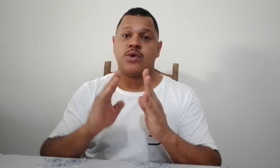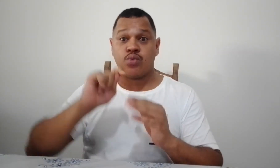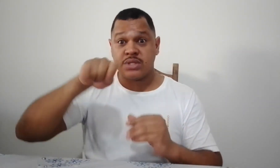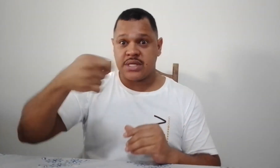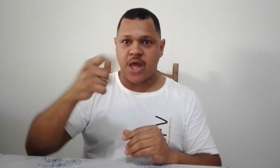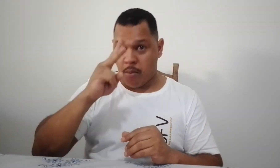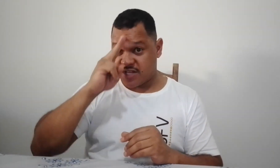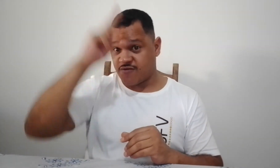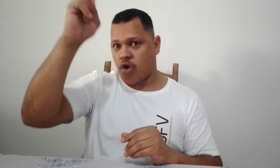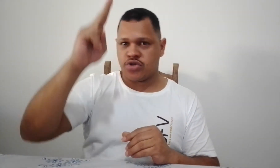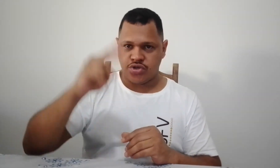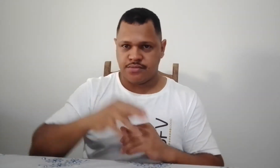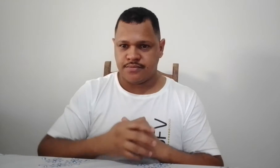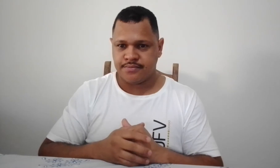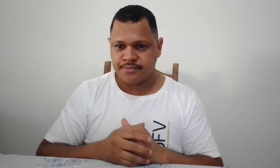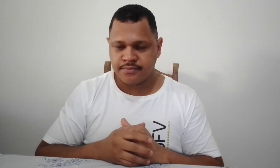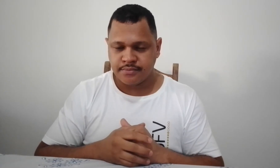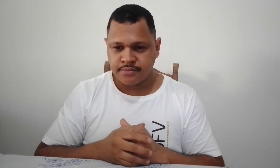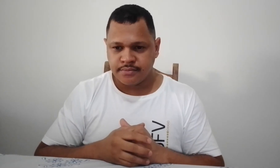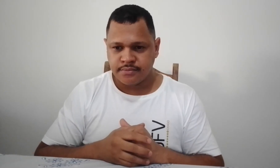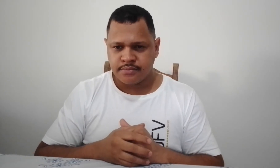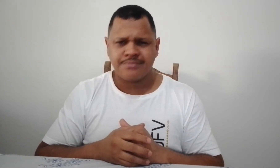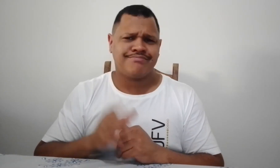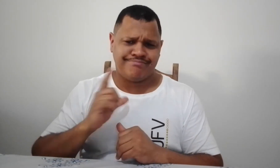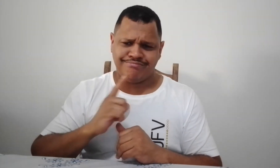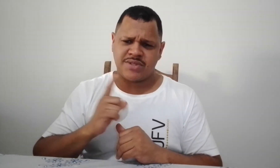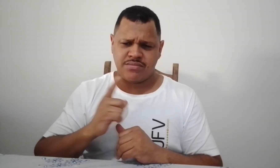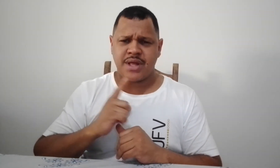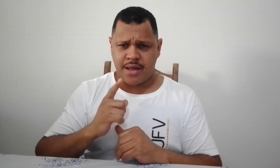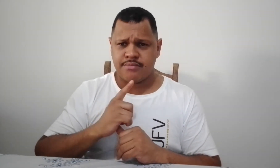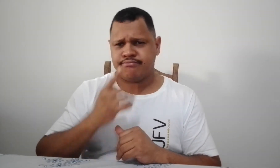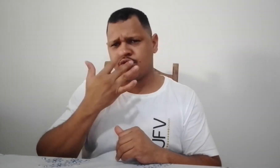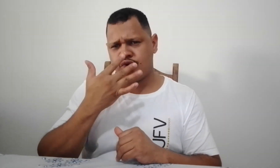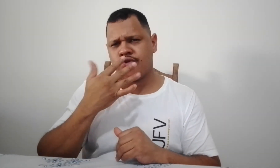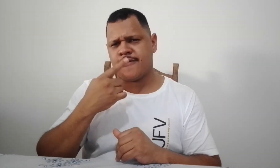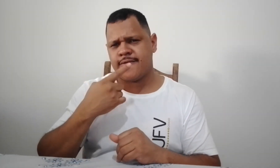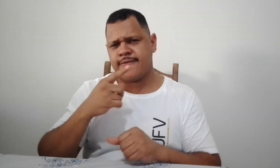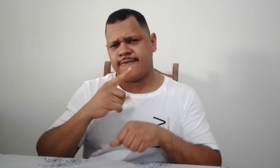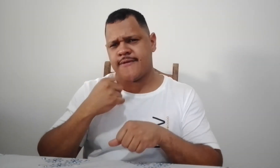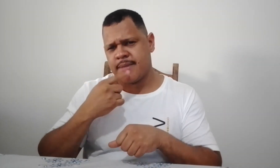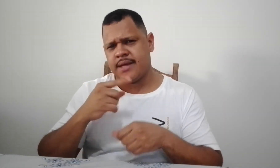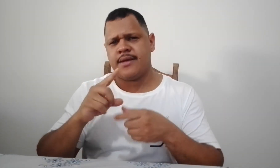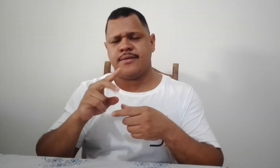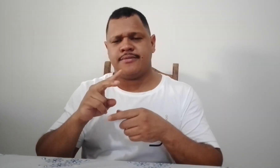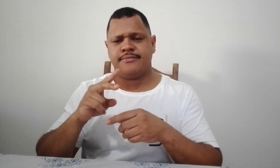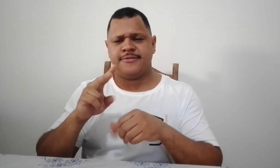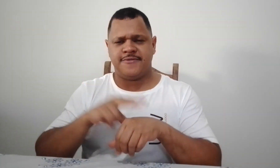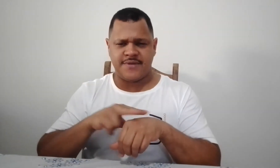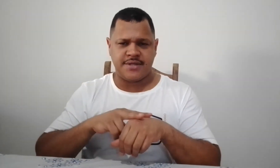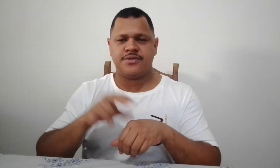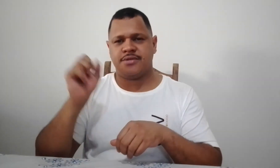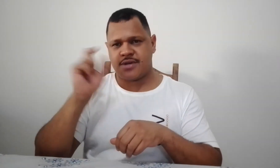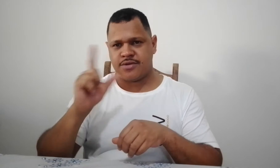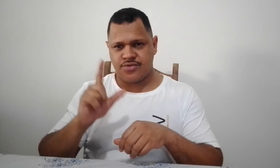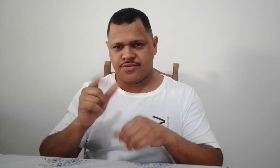saída. Quais outras operações também podem ser realizadas nessa equação, com análise